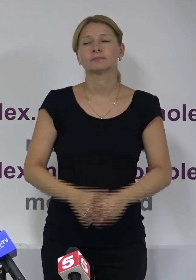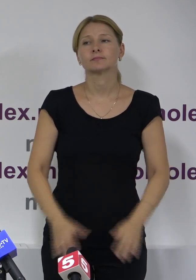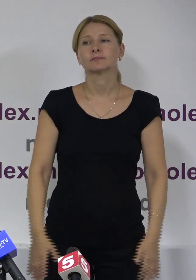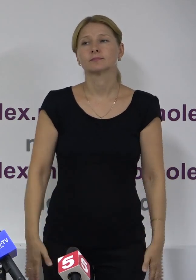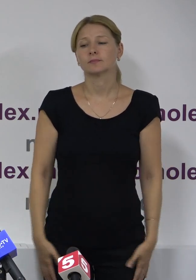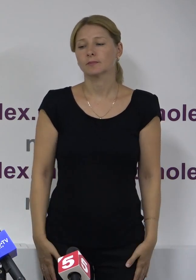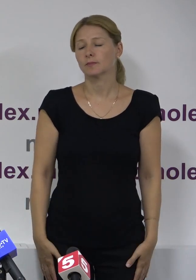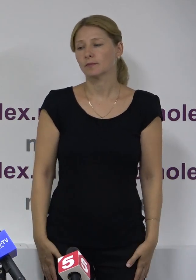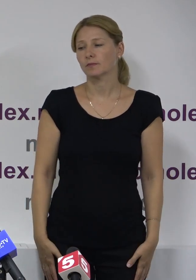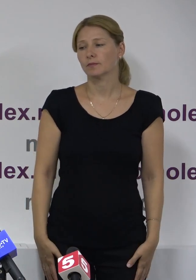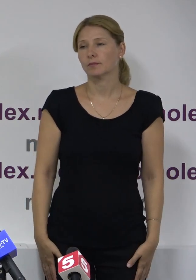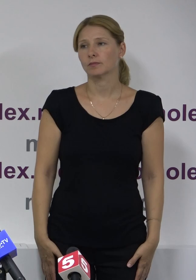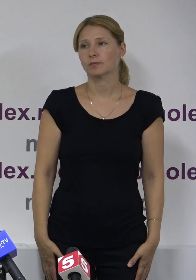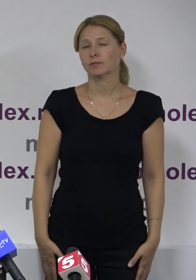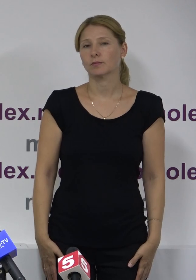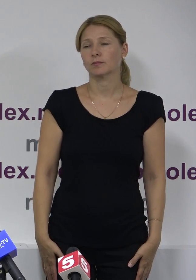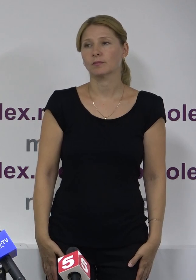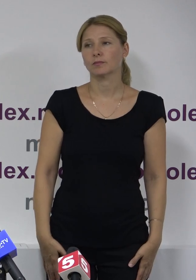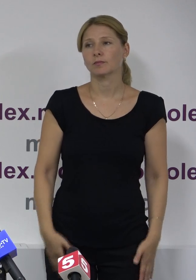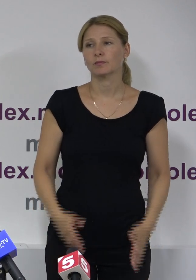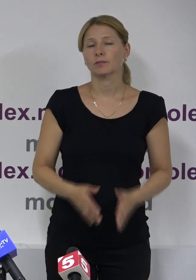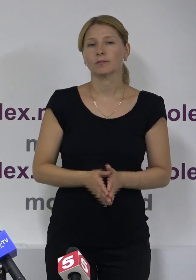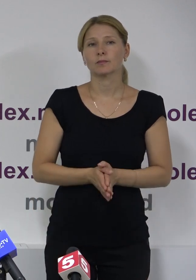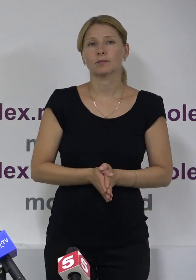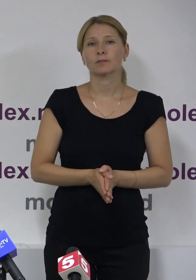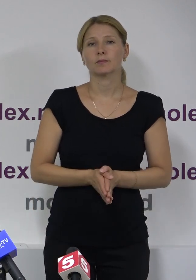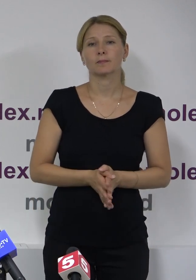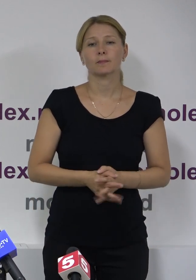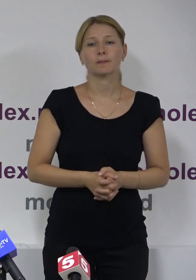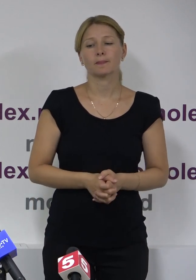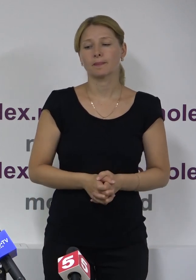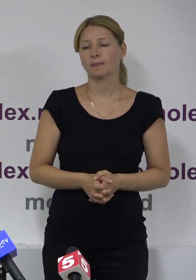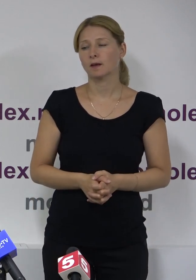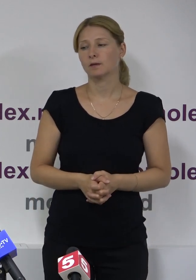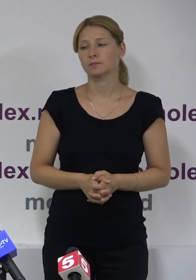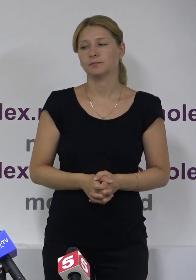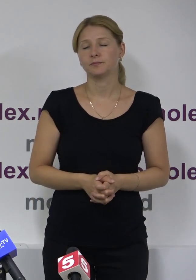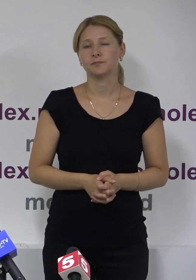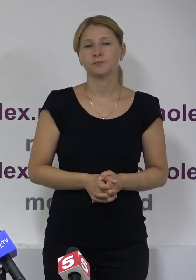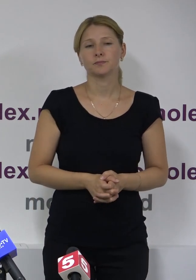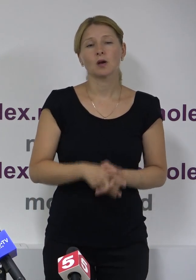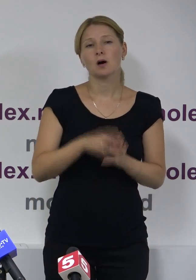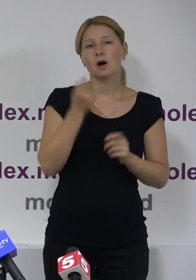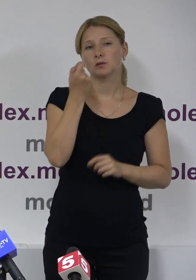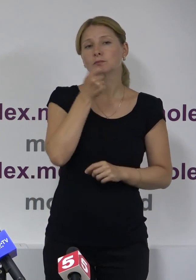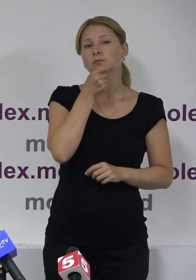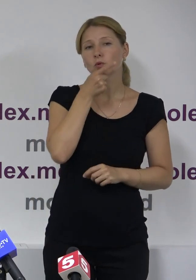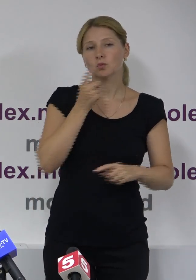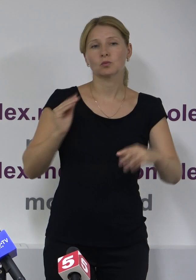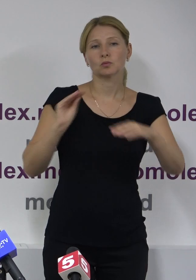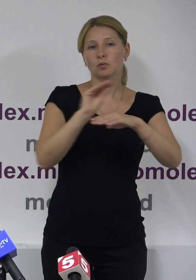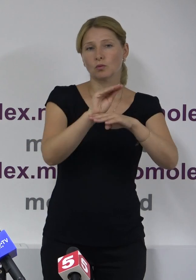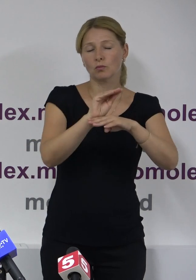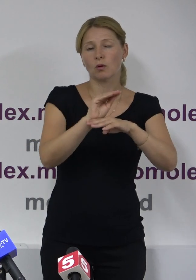Poate dacă vă gândiți dumneavoastră și până formulați o întrebare două, o să menționez, pentru că iarăși mi-a scăpat, tradițional în